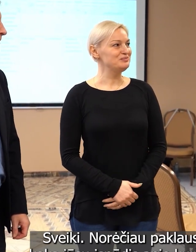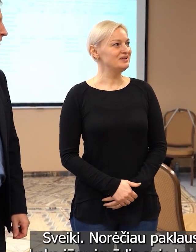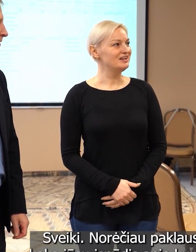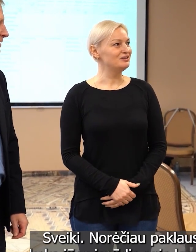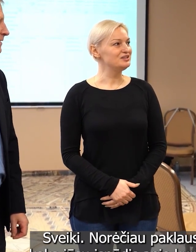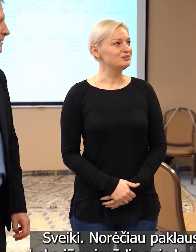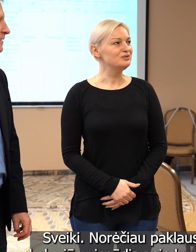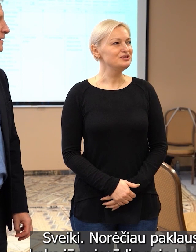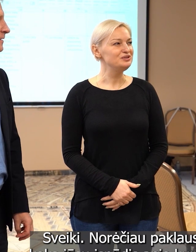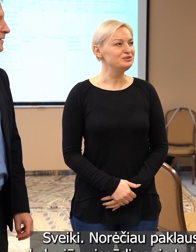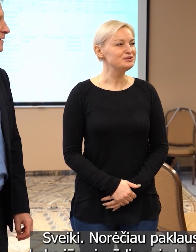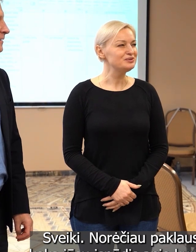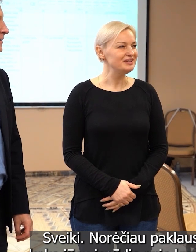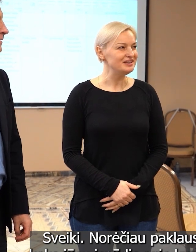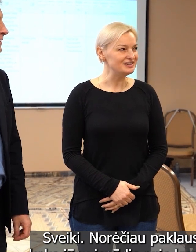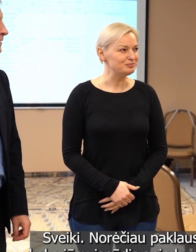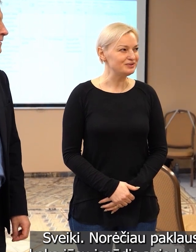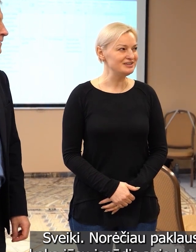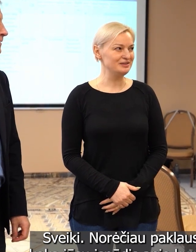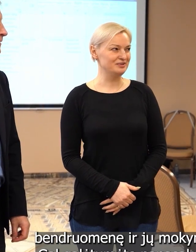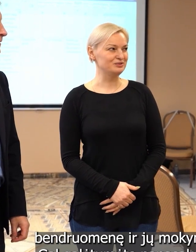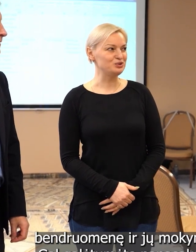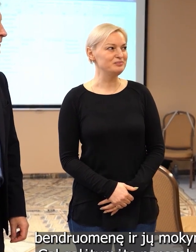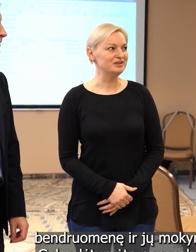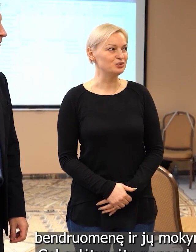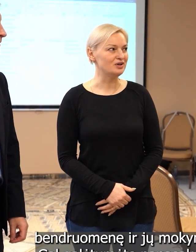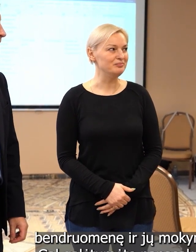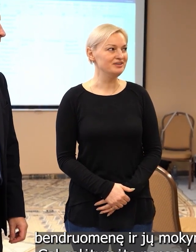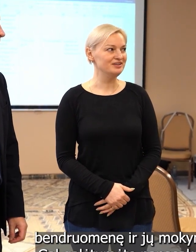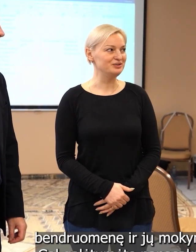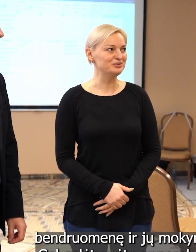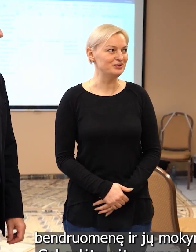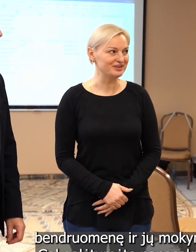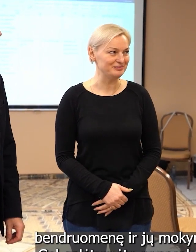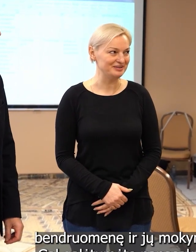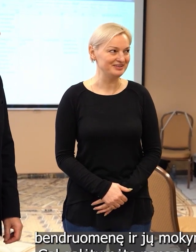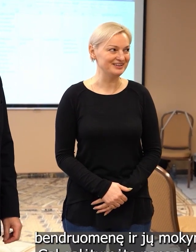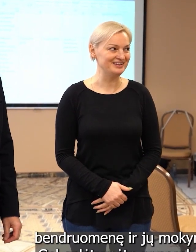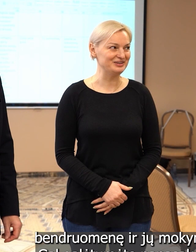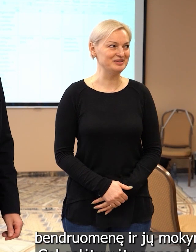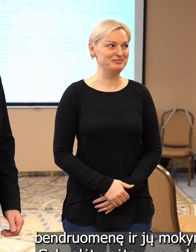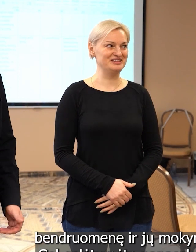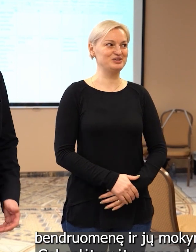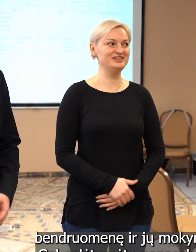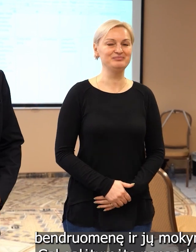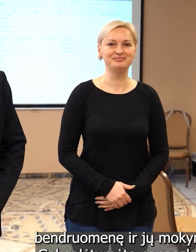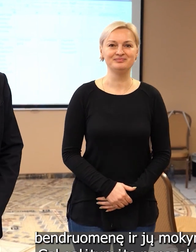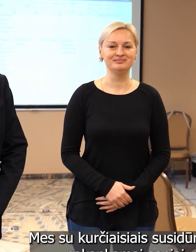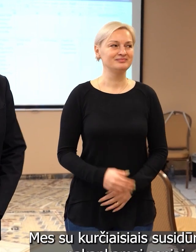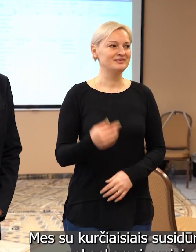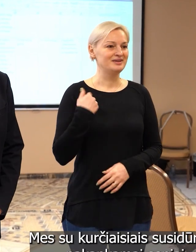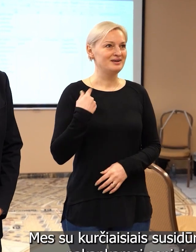Norėčiau jūsų paklausti, koks jūsų įspūdis apie kurčiųjų bendruomenę ir jų mokymą? Gal galėtumėte papasakoti?